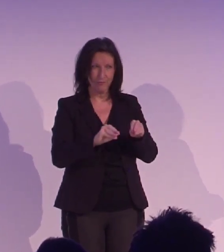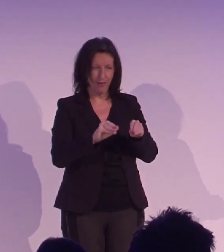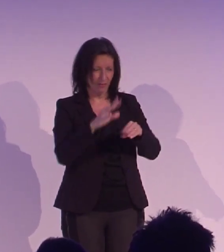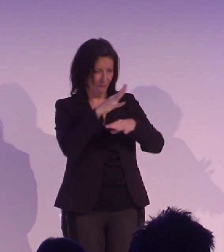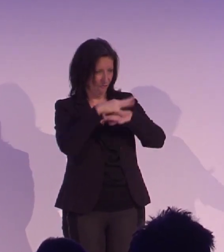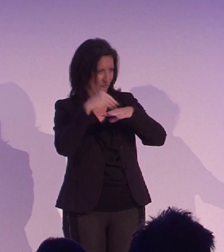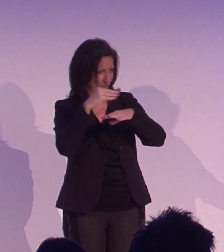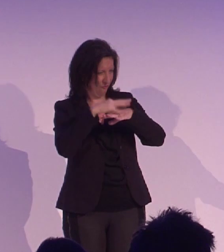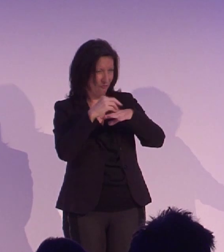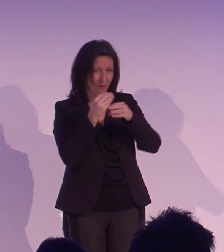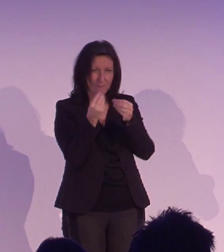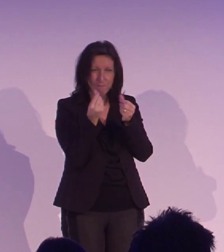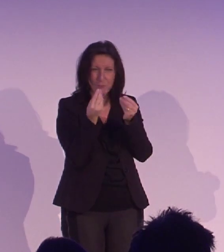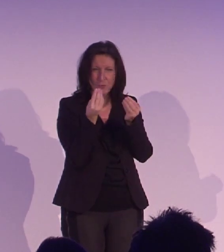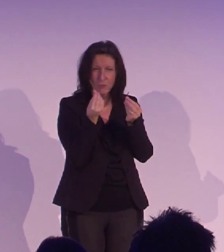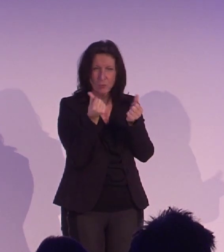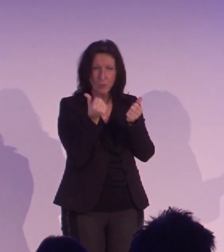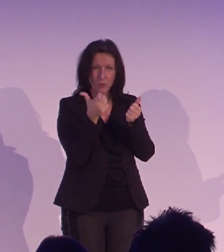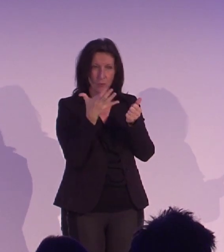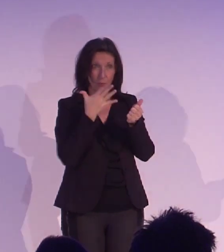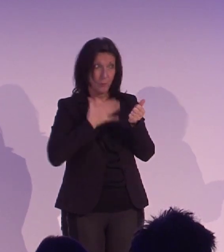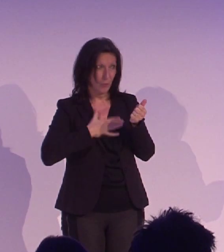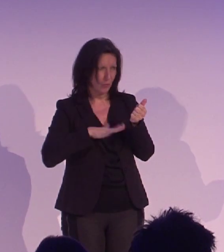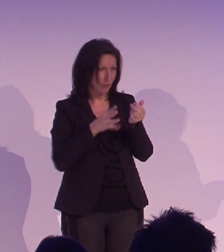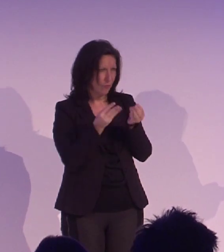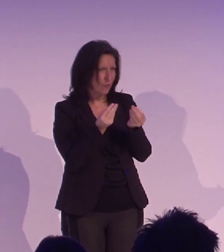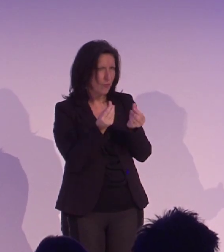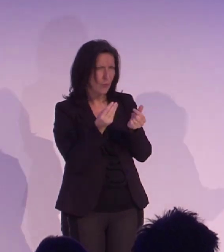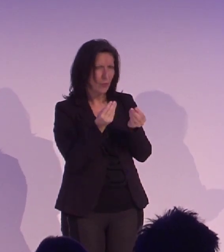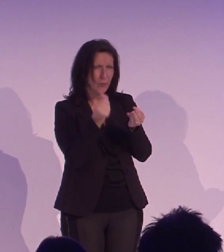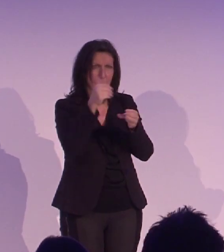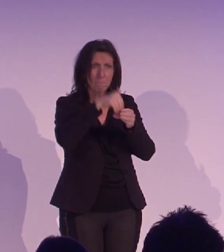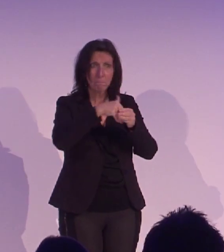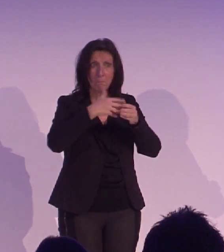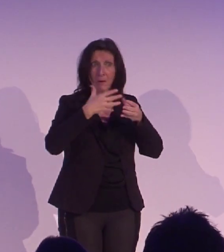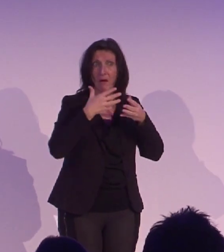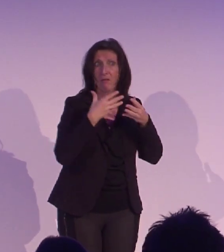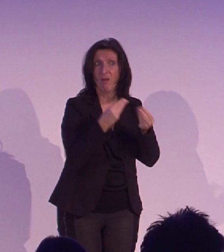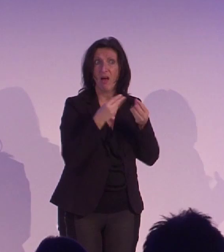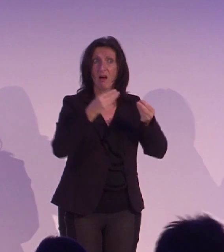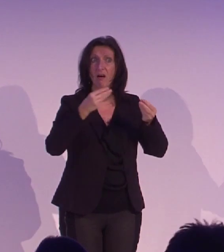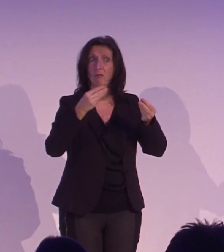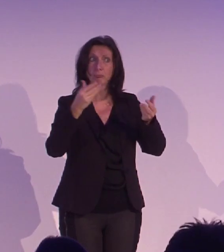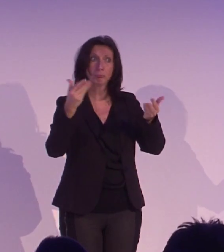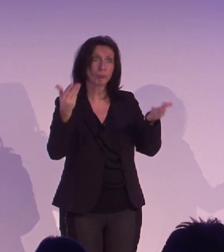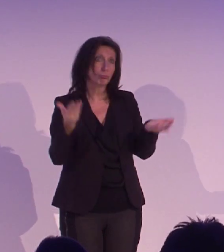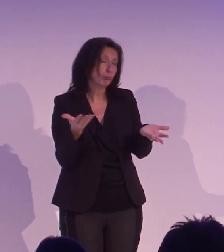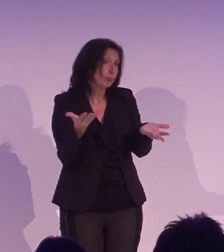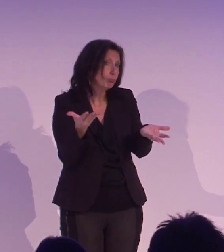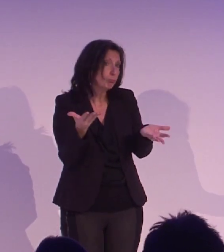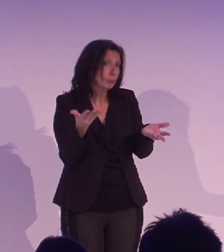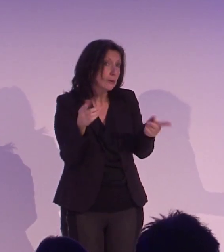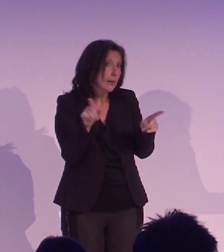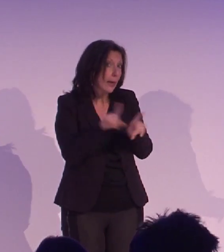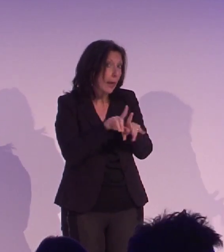Fell spüren. Möchte er fühlen, ob es weich ist, so wie